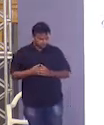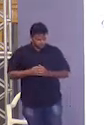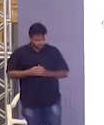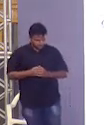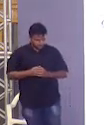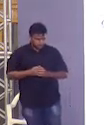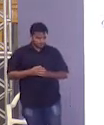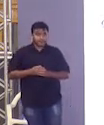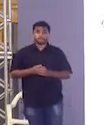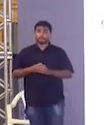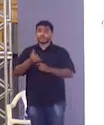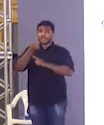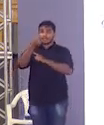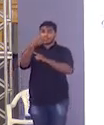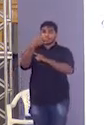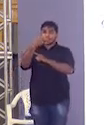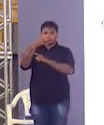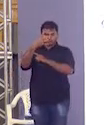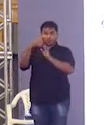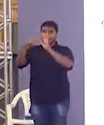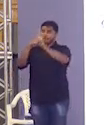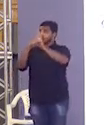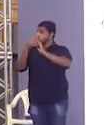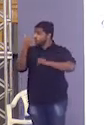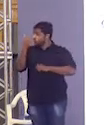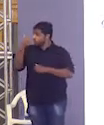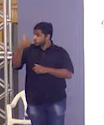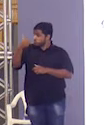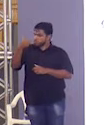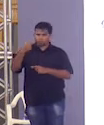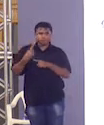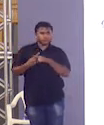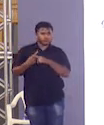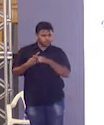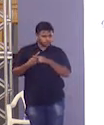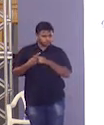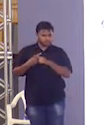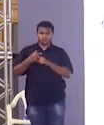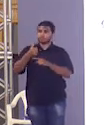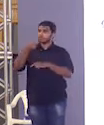14 menos 1. Por que que ficou 14 menos 1?